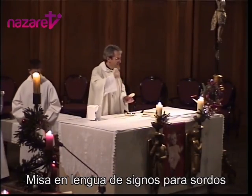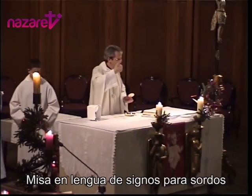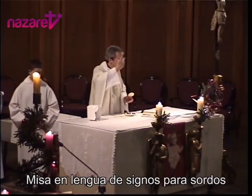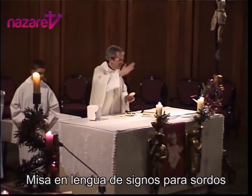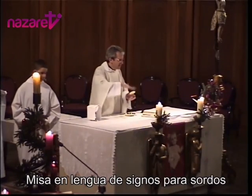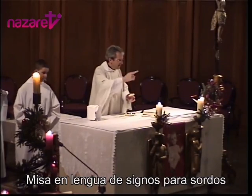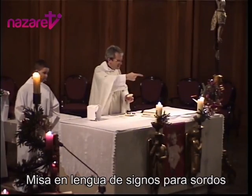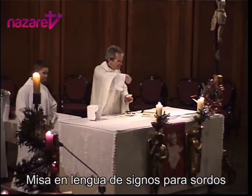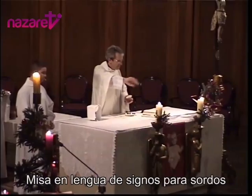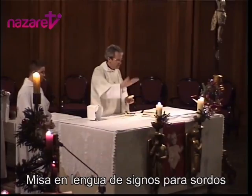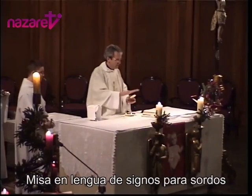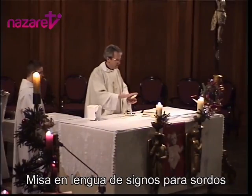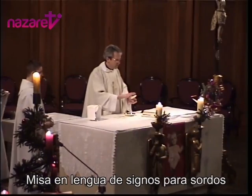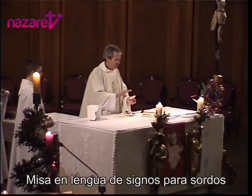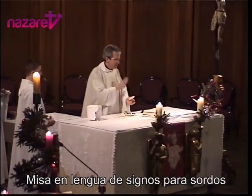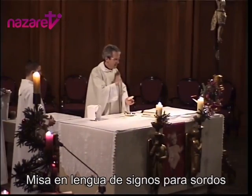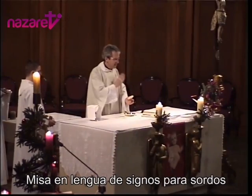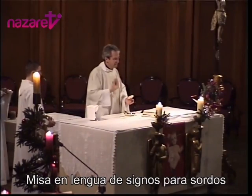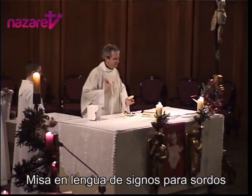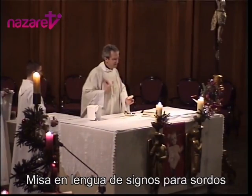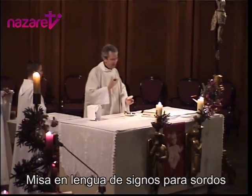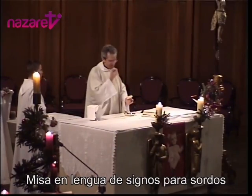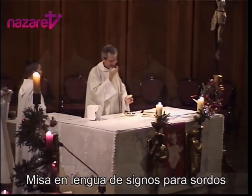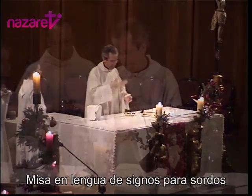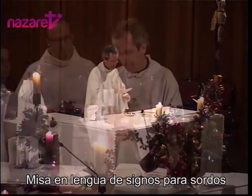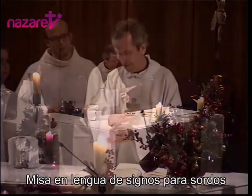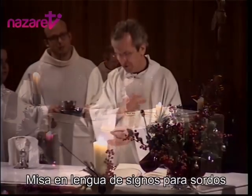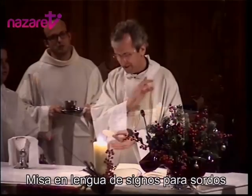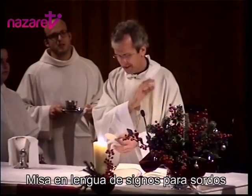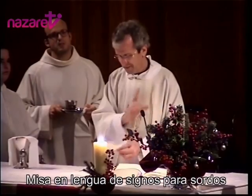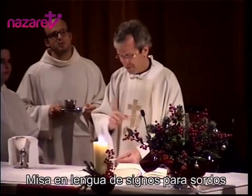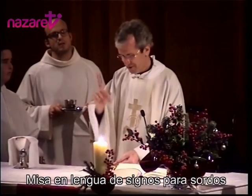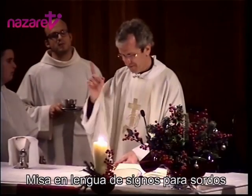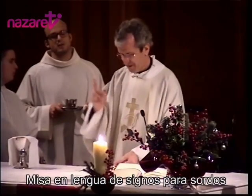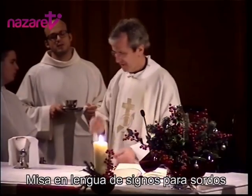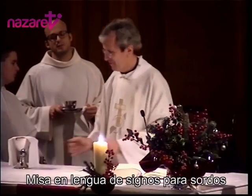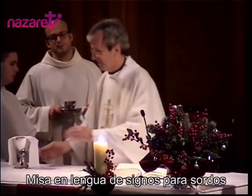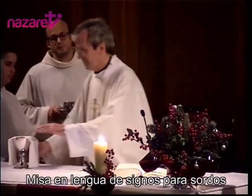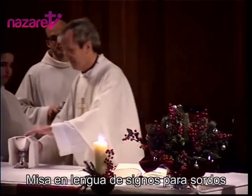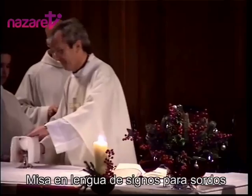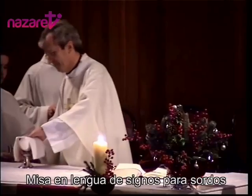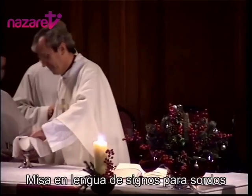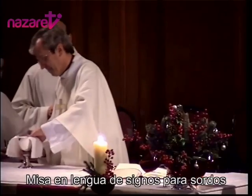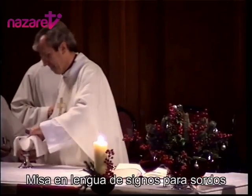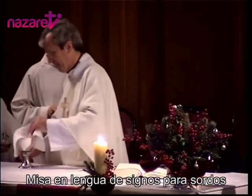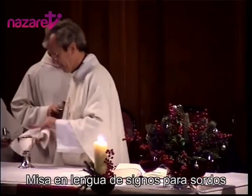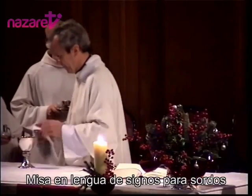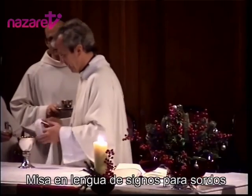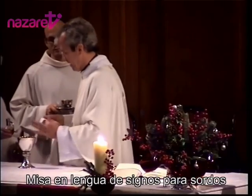te presentamos. Él será para nosotros pan de vida. Bendito seas por siempre, Señor.